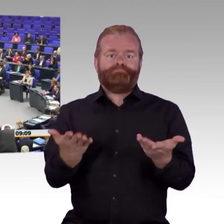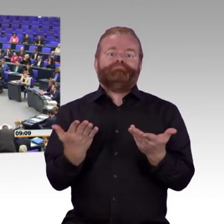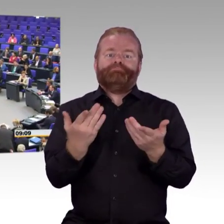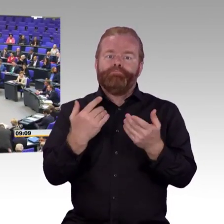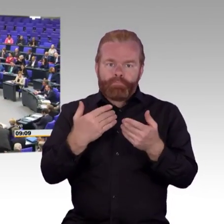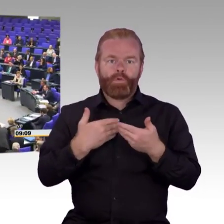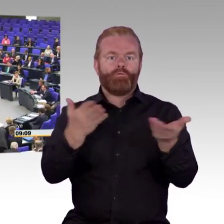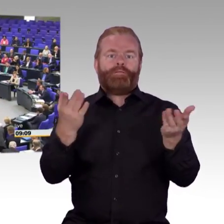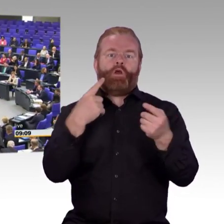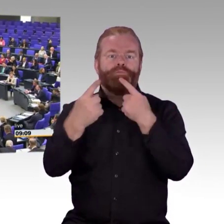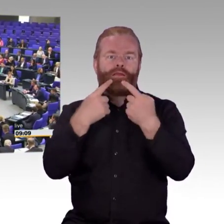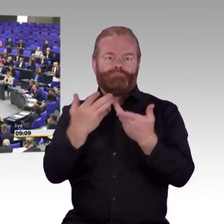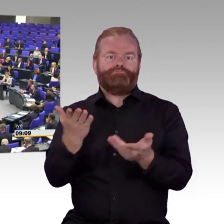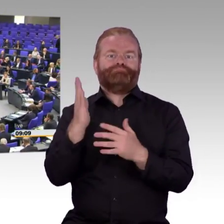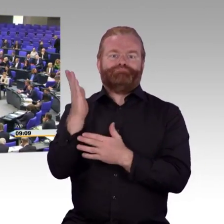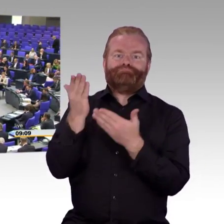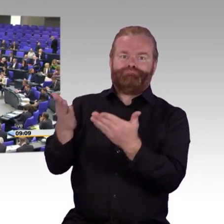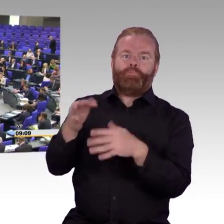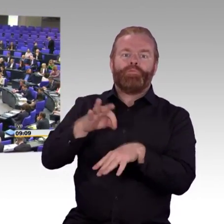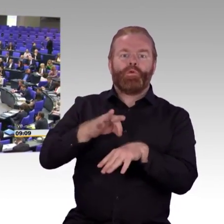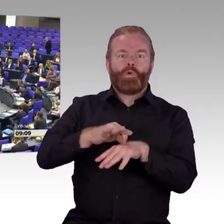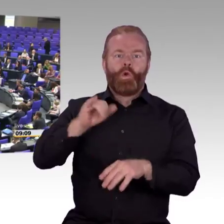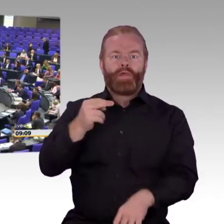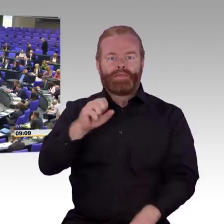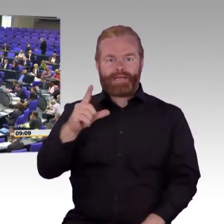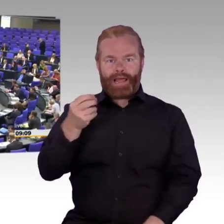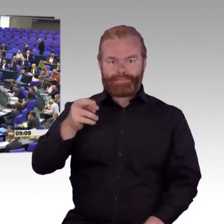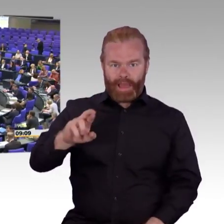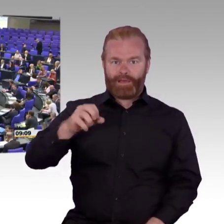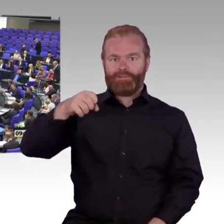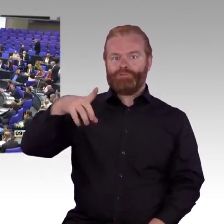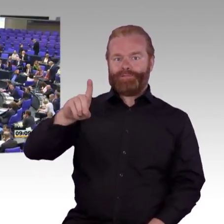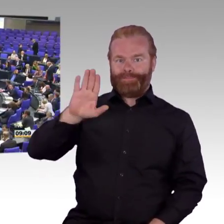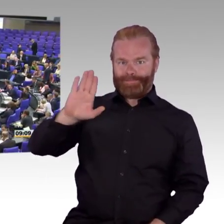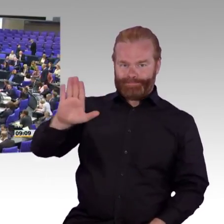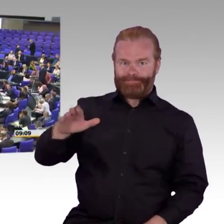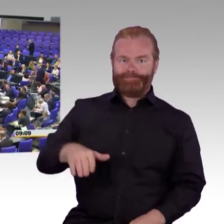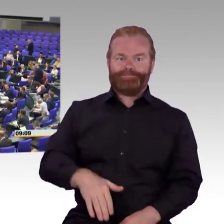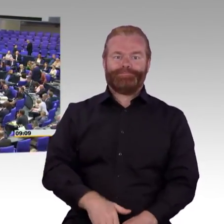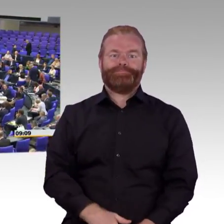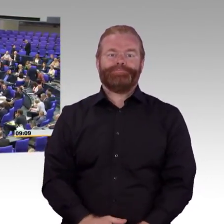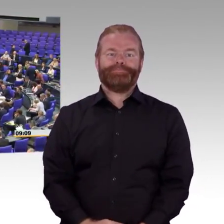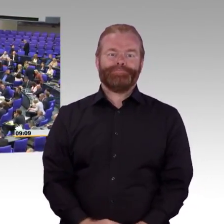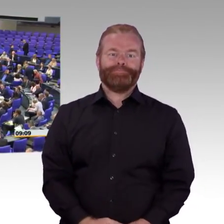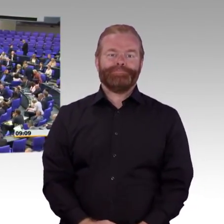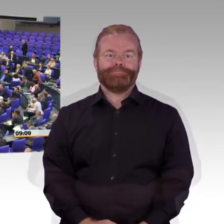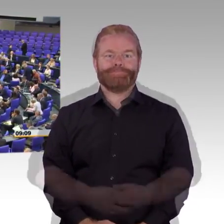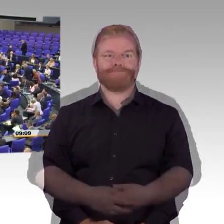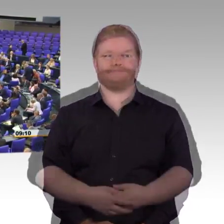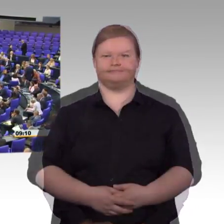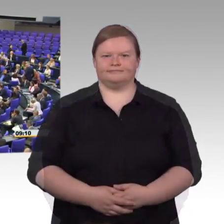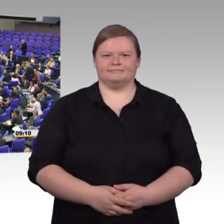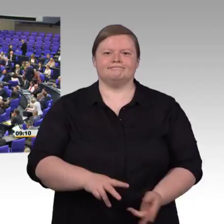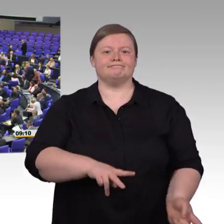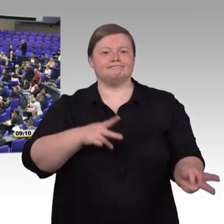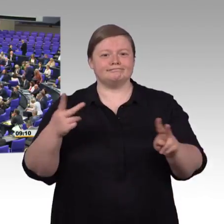Die Musterfeststellungsklage wird Gesetz und damit gilt der Grundsatz, wer Recht hat, bekommt Recht und das schnell und kostengünstig, liebe Kolleginnen und Kollegen. Ein